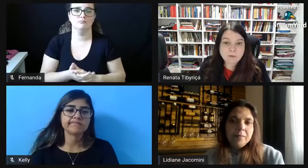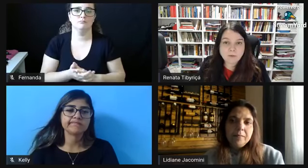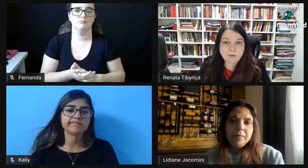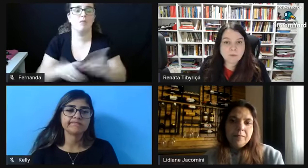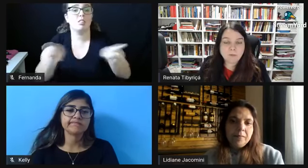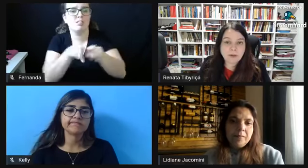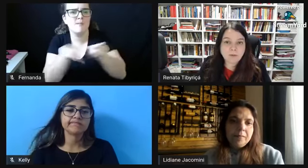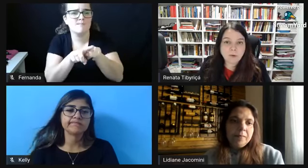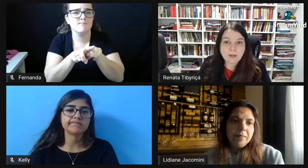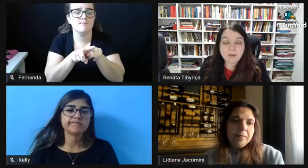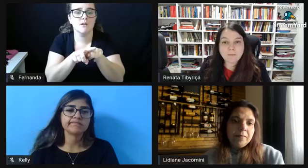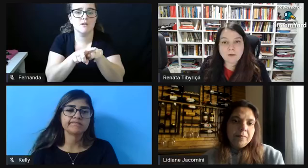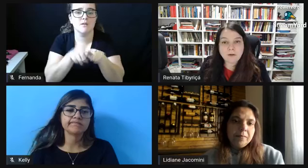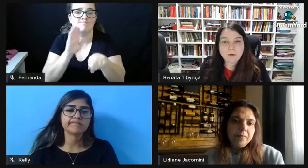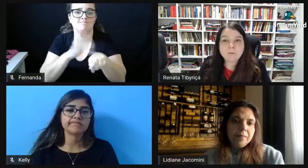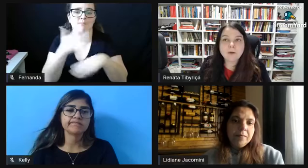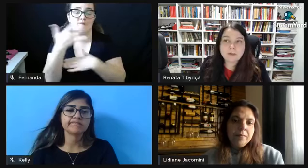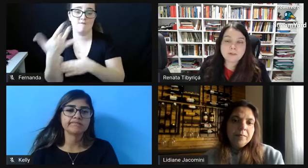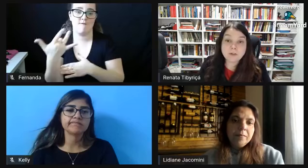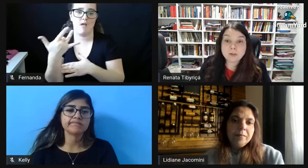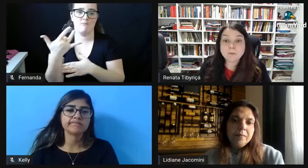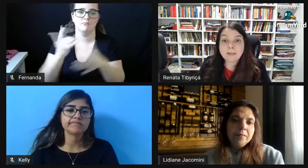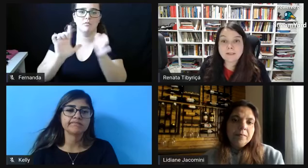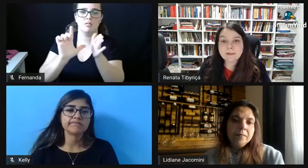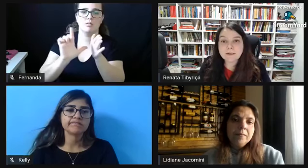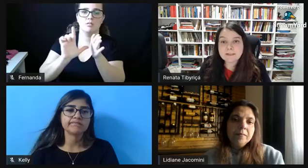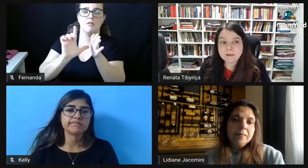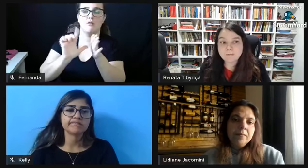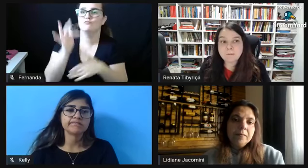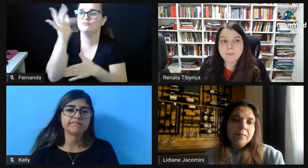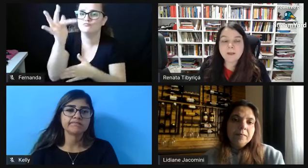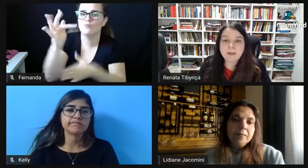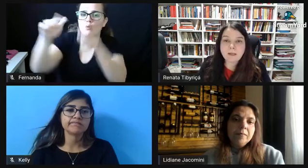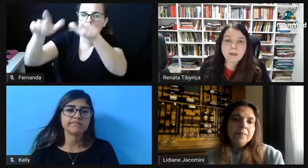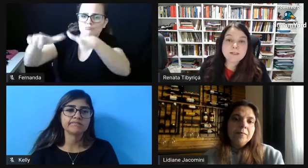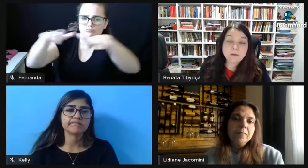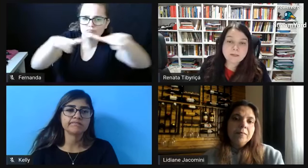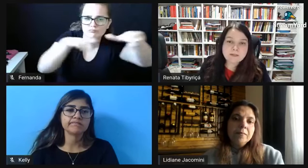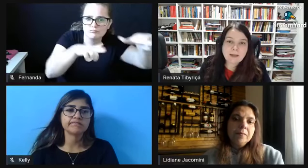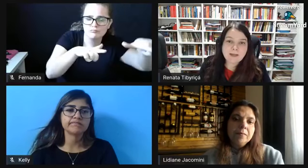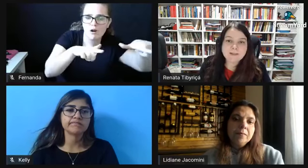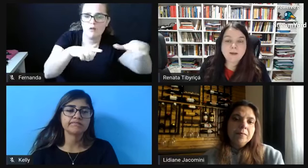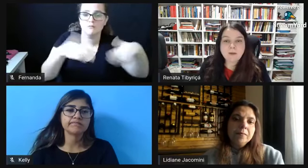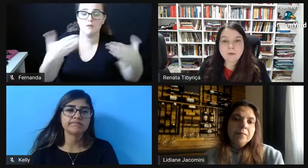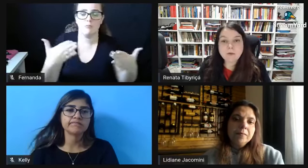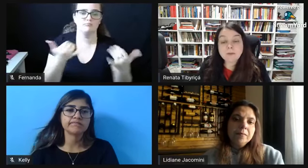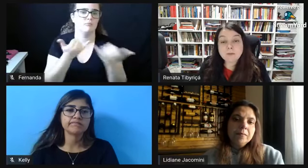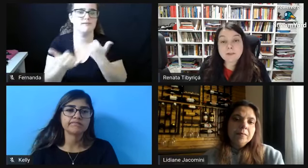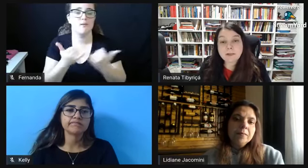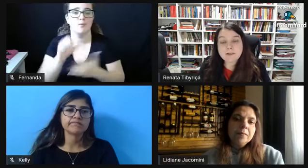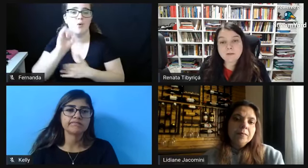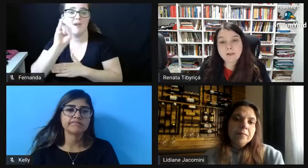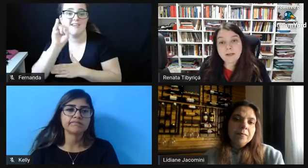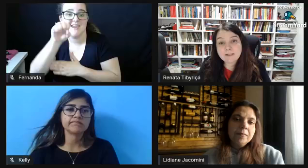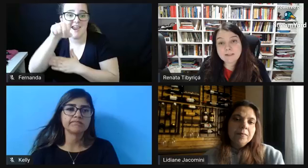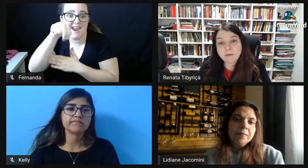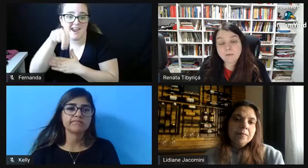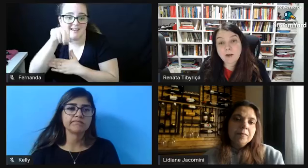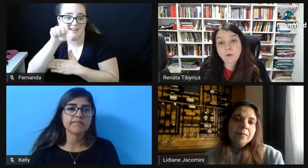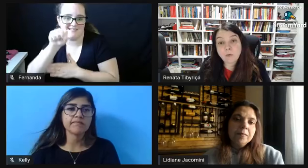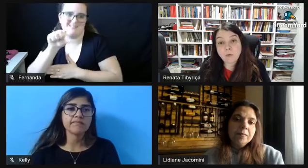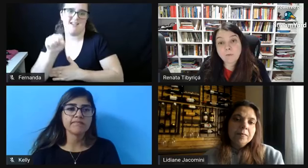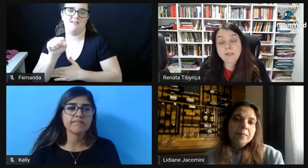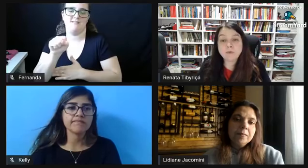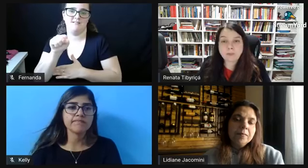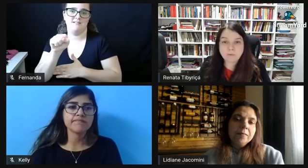mais fácil para qualquer lugar, porque agora eu fiquei pensando, a gente não tem essa questão em relação ao INSS, mas nós temos essa questão em